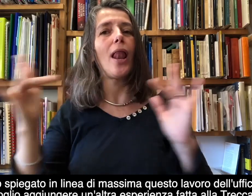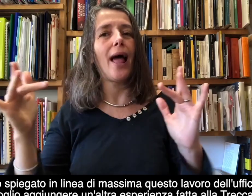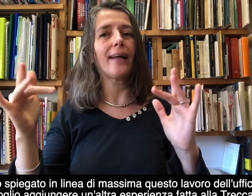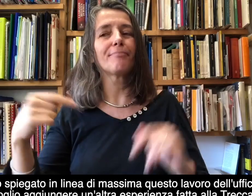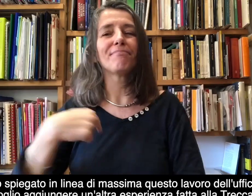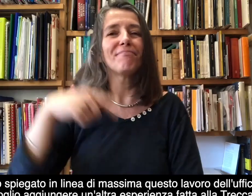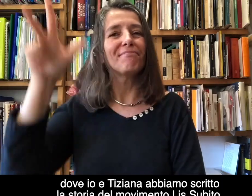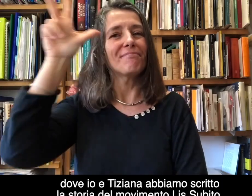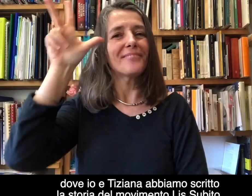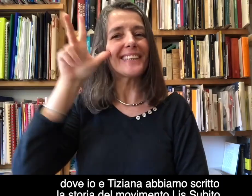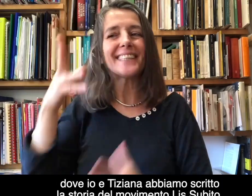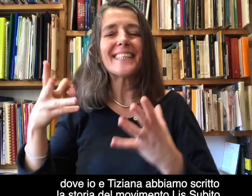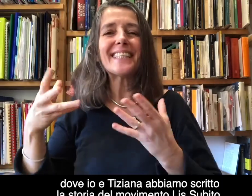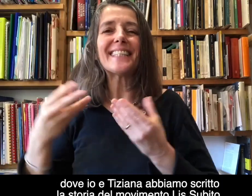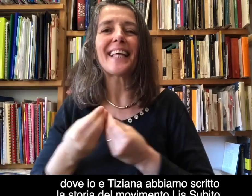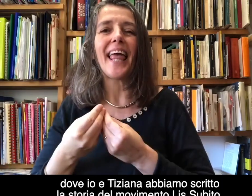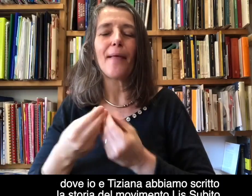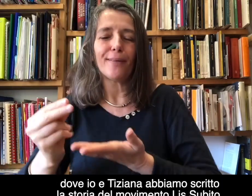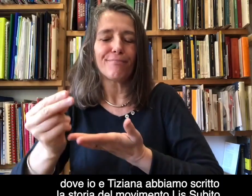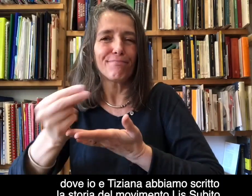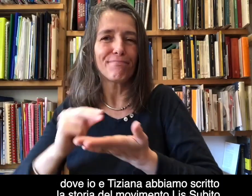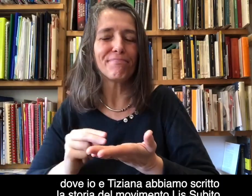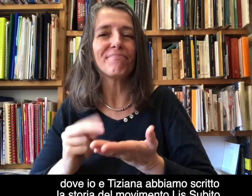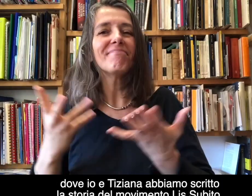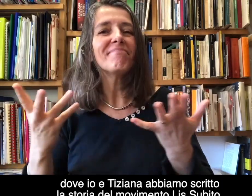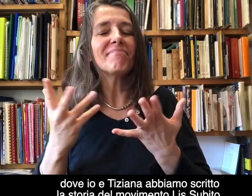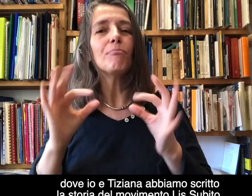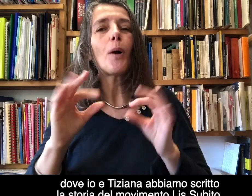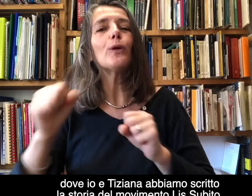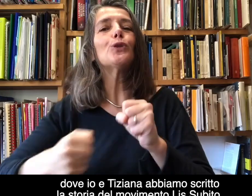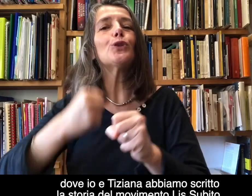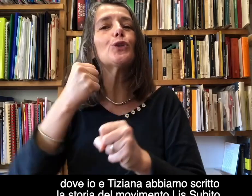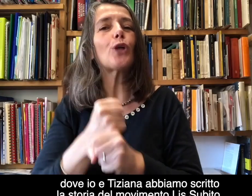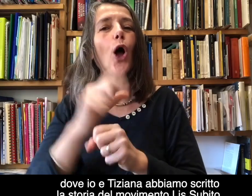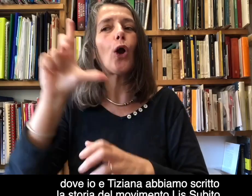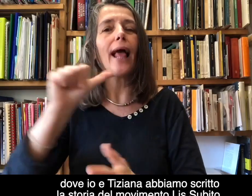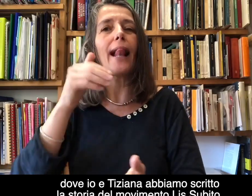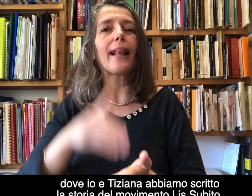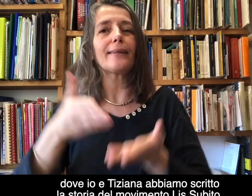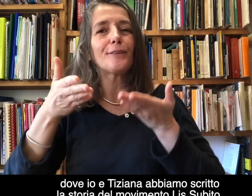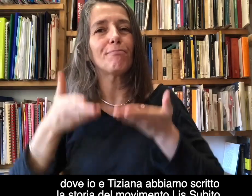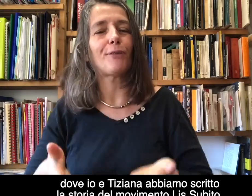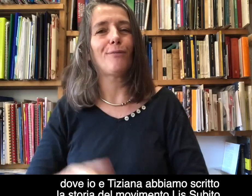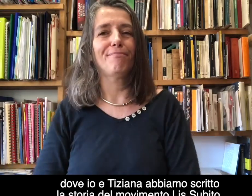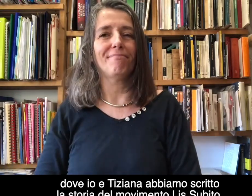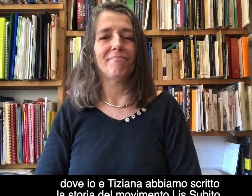anche un'altra esperienza fatta la treccani online dove io e tiziana abbiamo scritto la storia del movimento lì subito